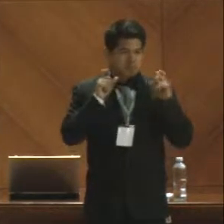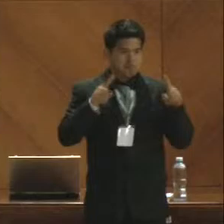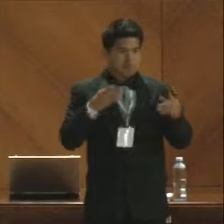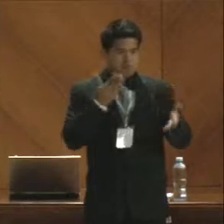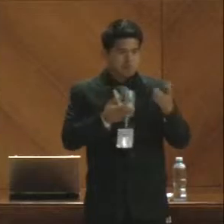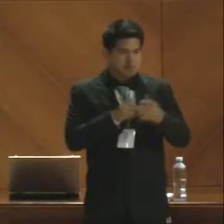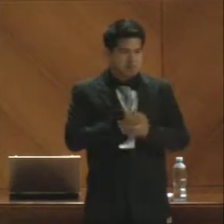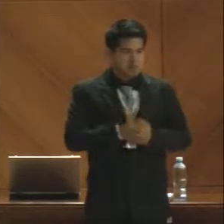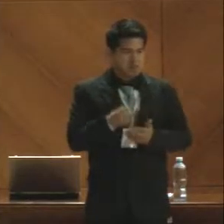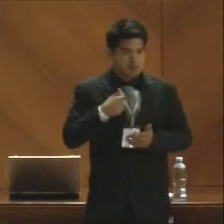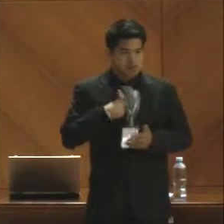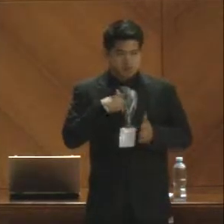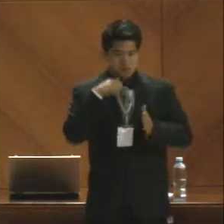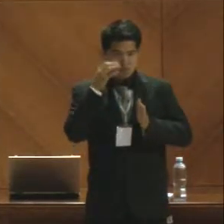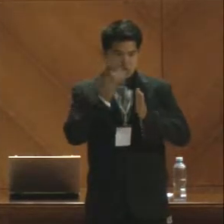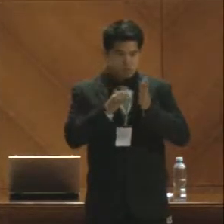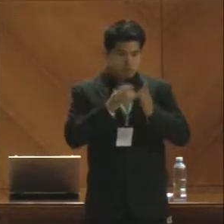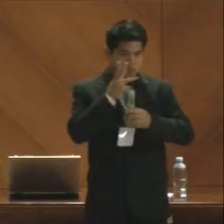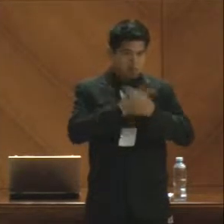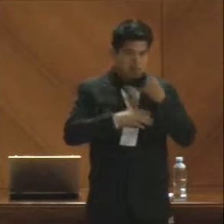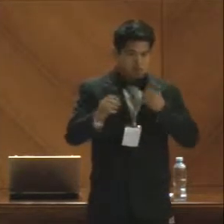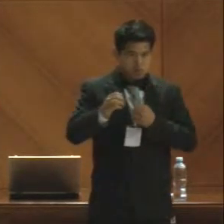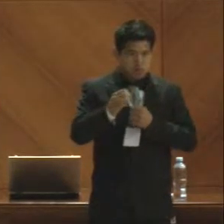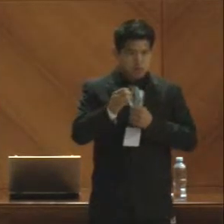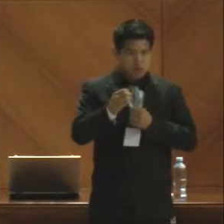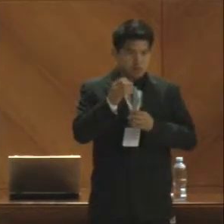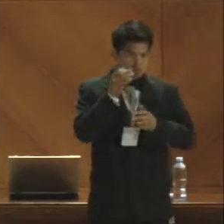ha subido fotos de sus hijos al Facebook?